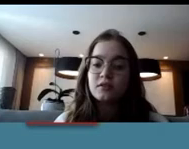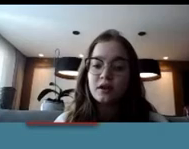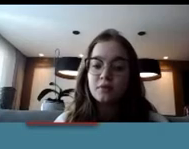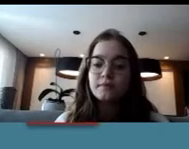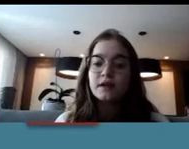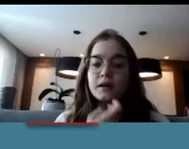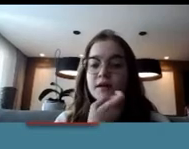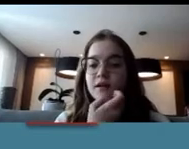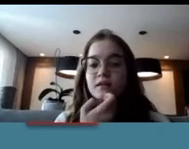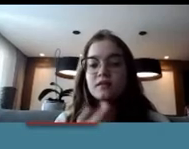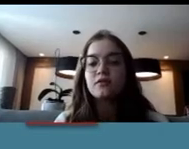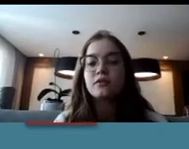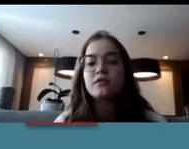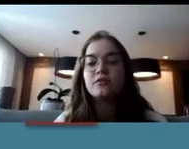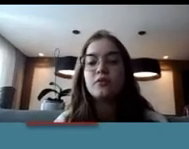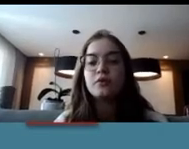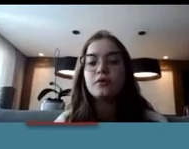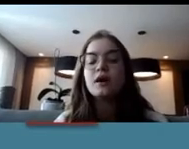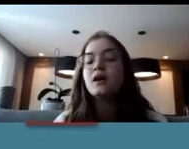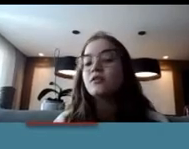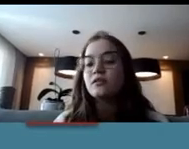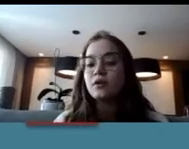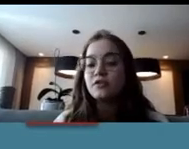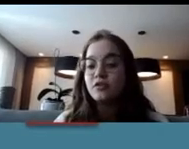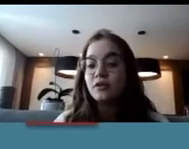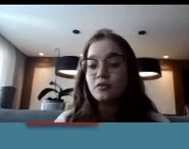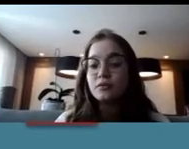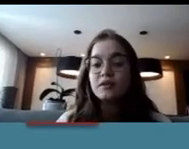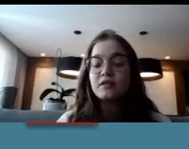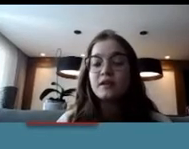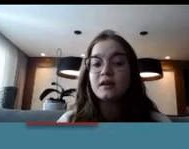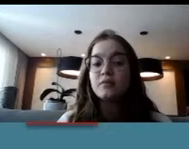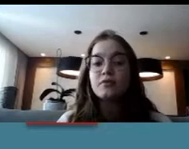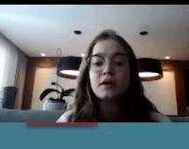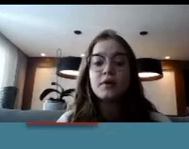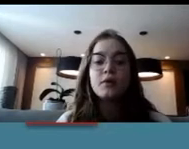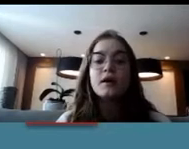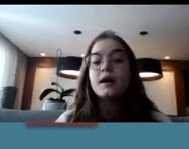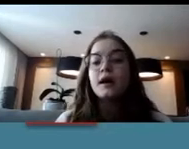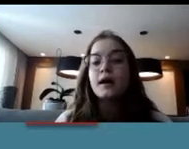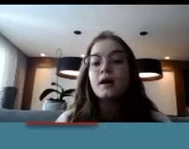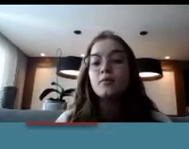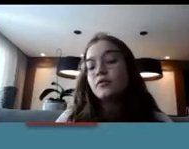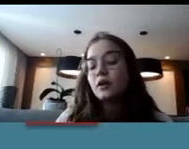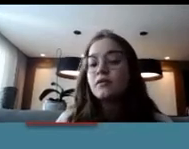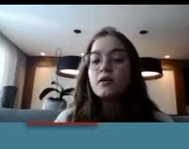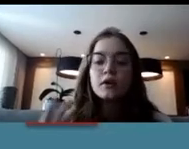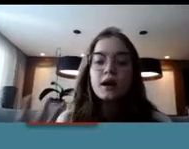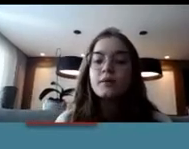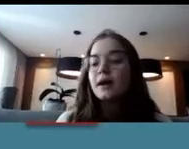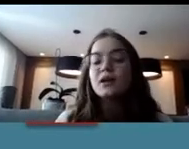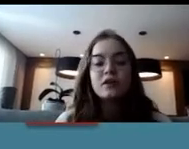assistente social, né, nas ações de cunho socioeducativo, uma vez que esse profissional é o profissional que